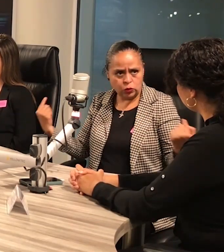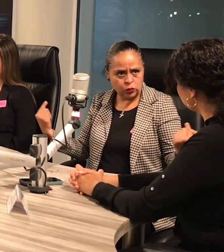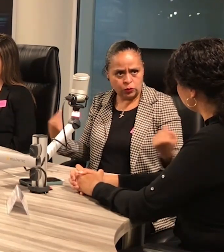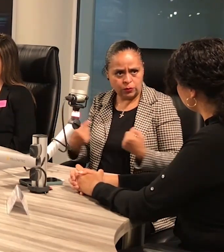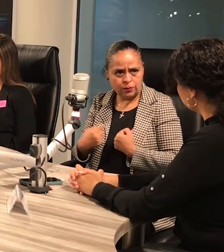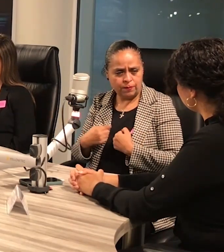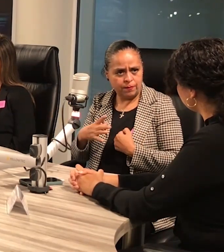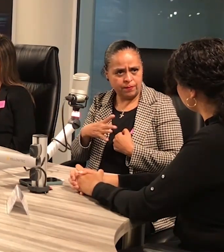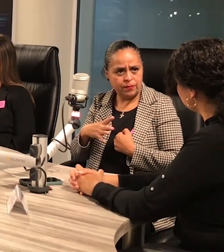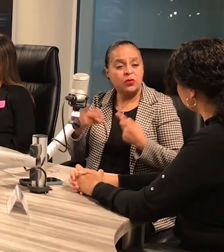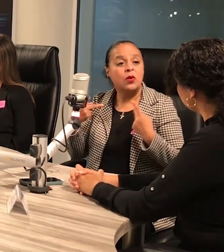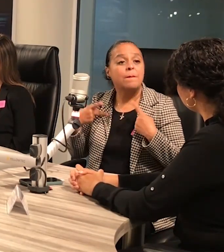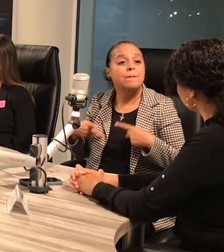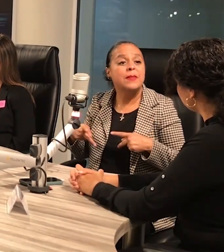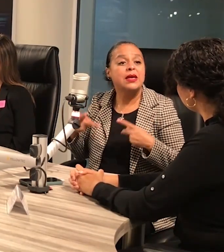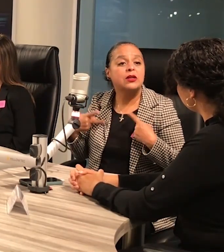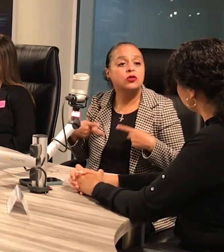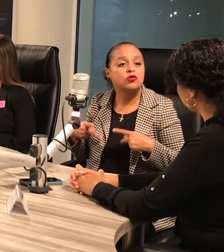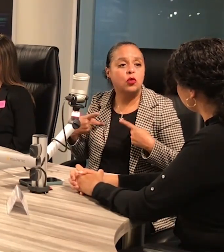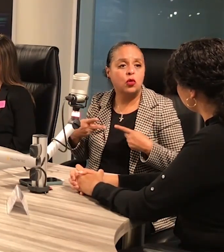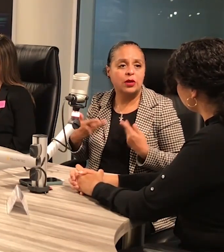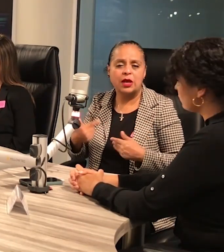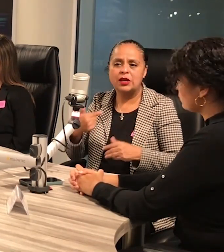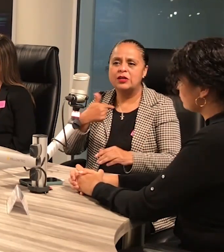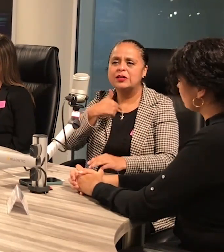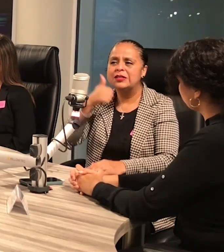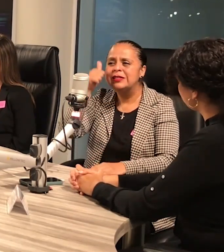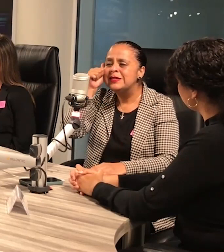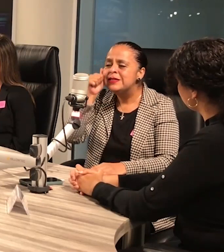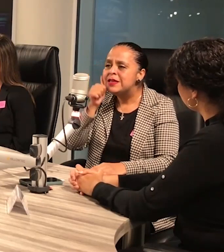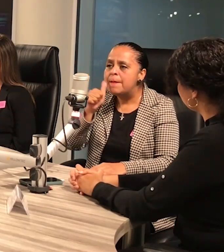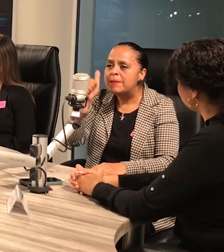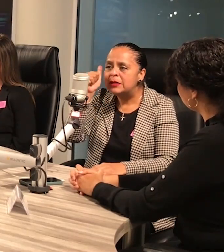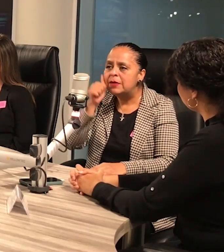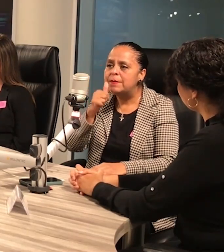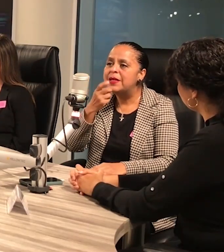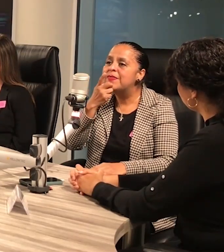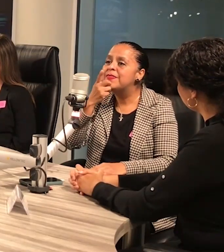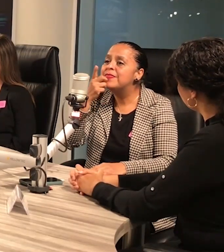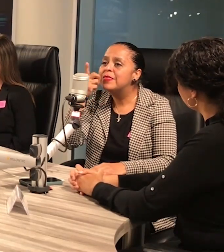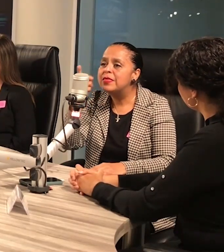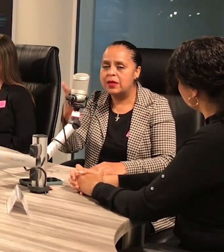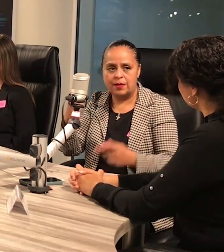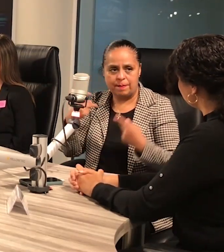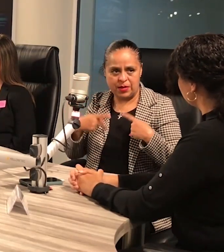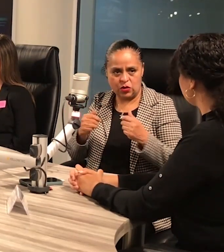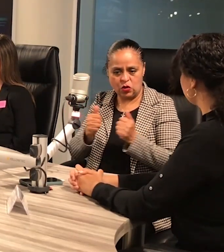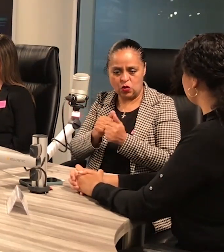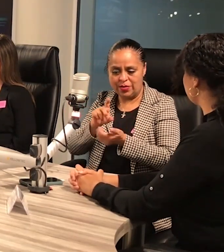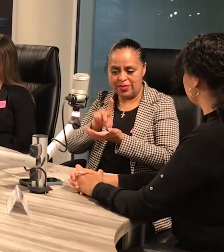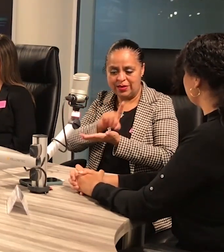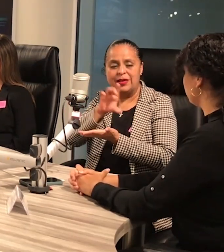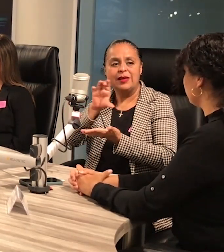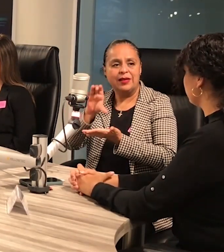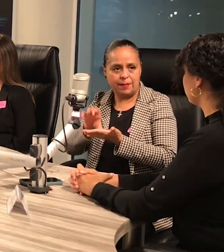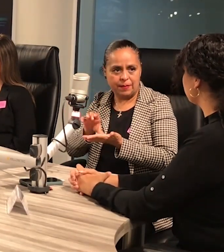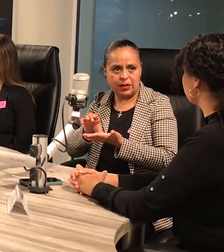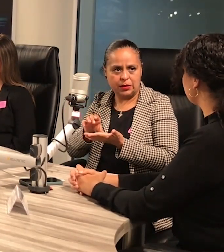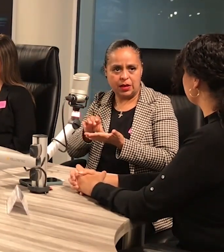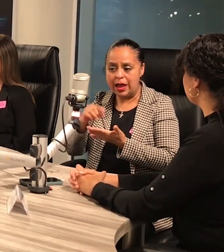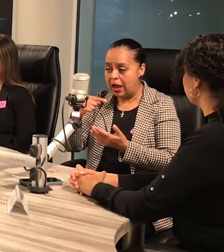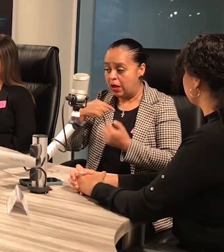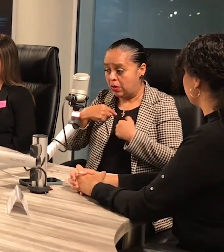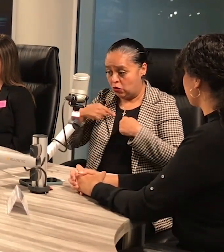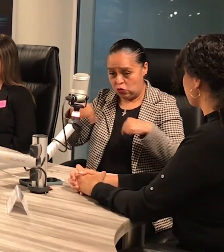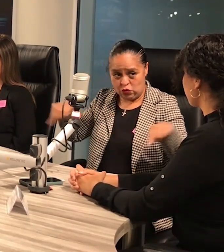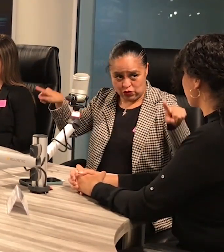que somos personas, ¿no? Yo siempre les digo a las personas con discapacidad con las que hablo, que a nosotros nos